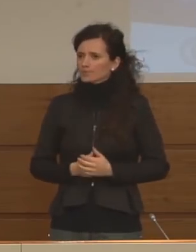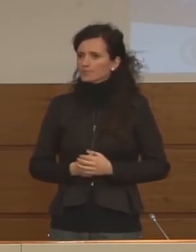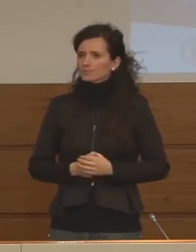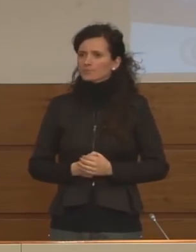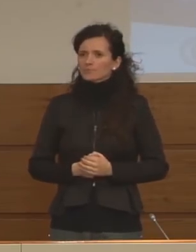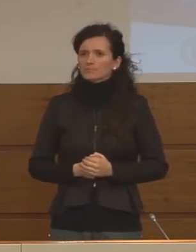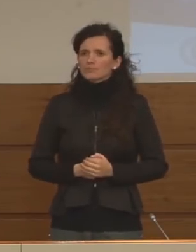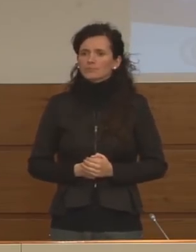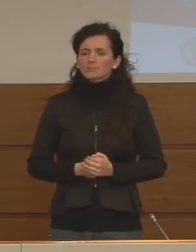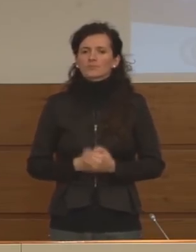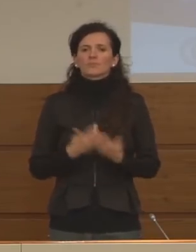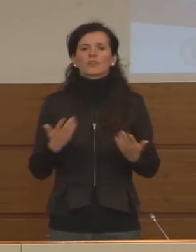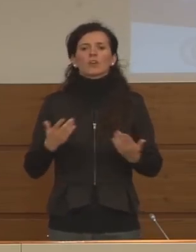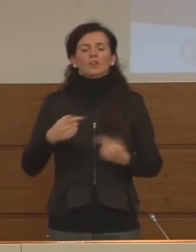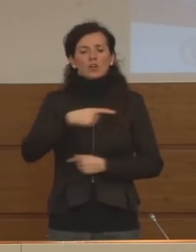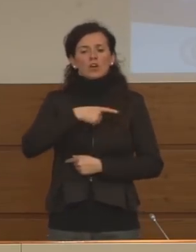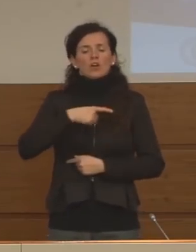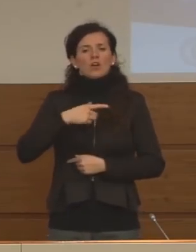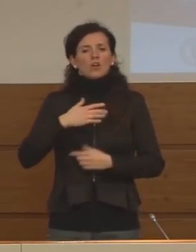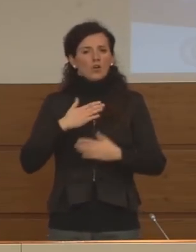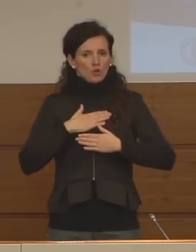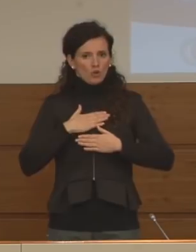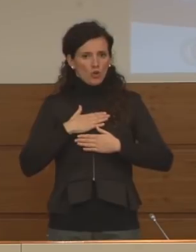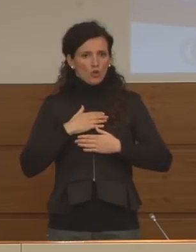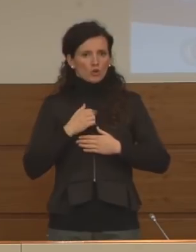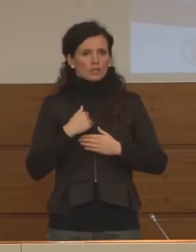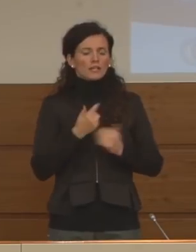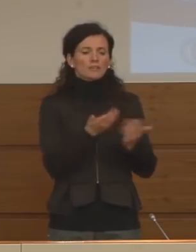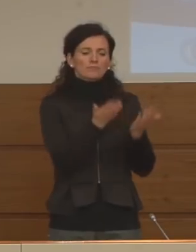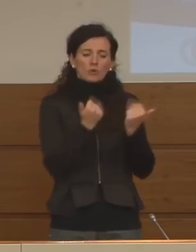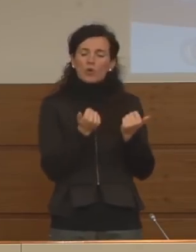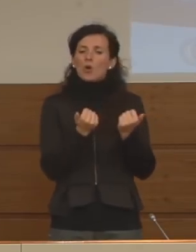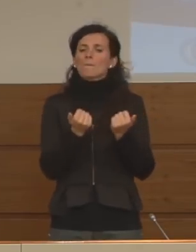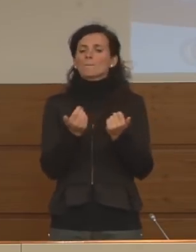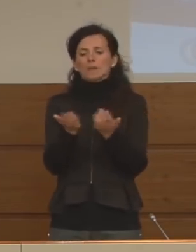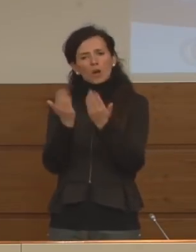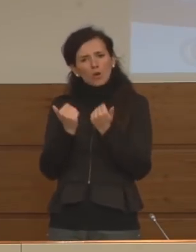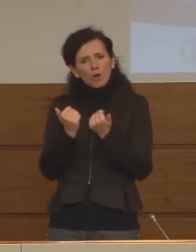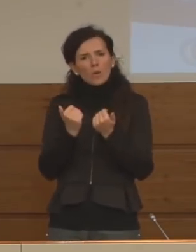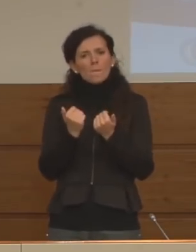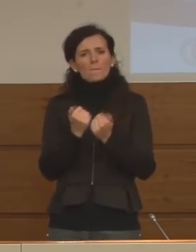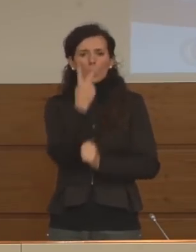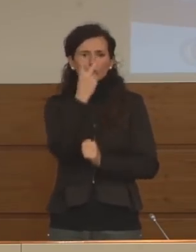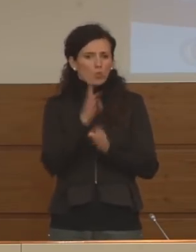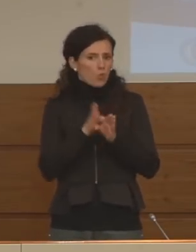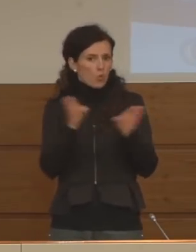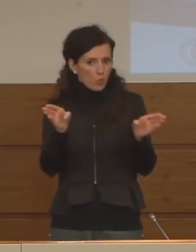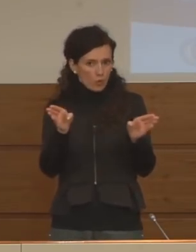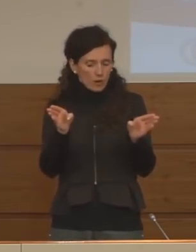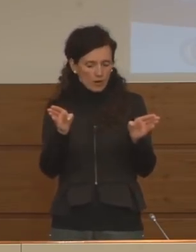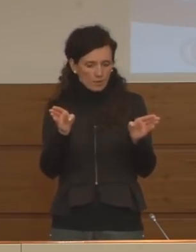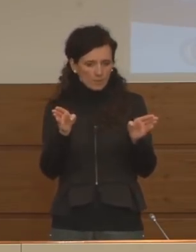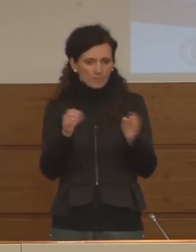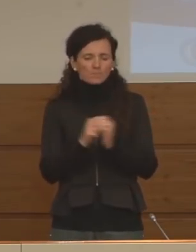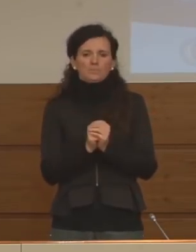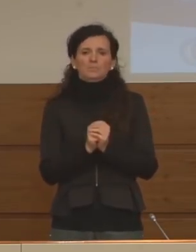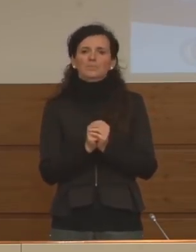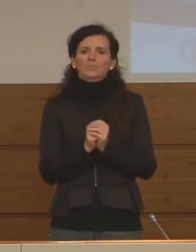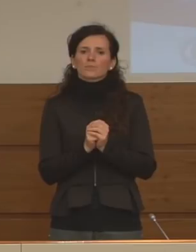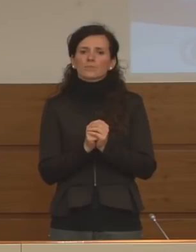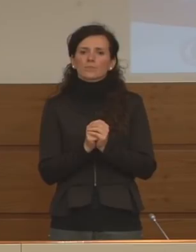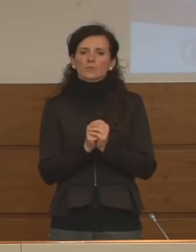due fonti di approvvigionamento di respiratori quelli che derivano dall aggiudicazione